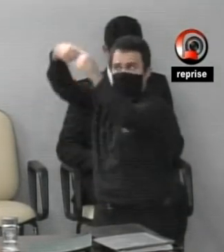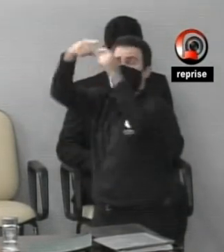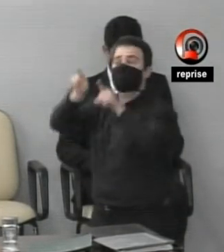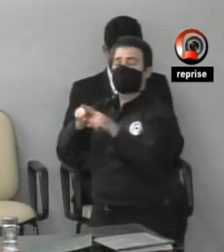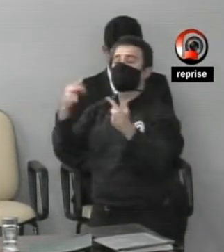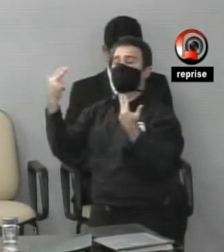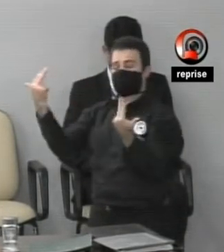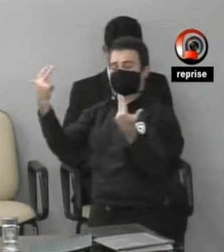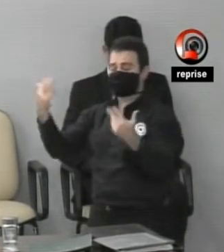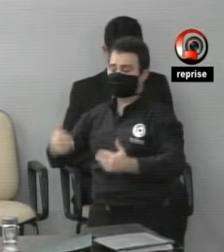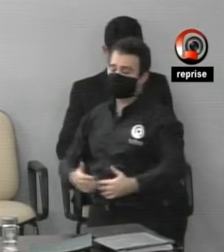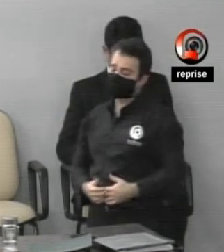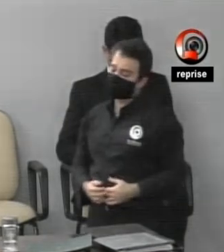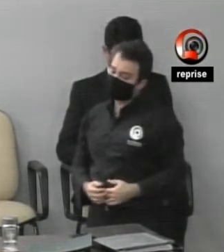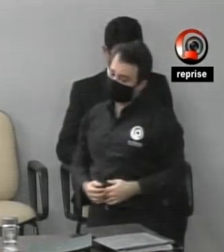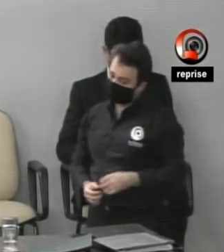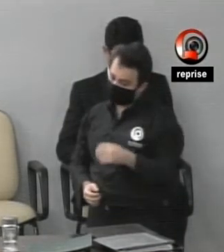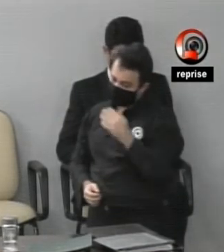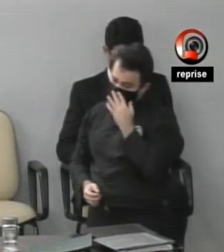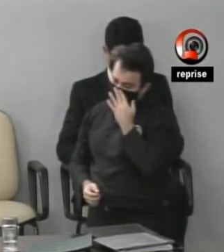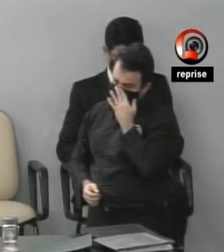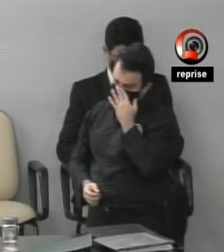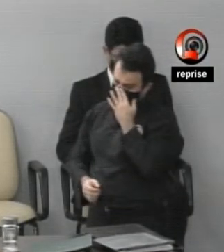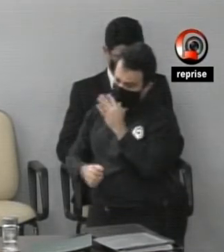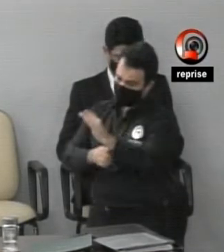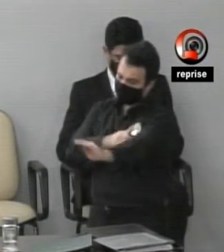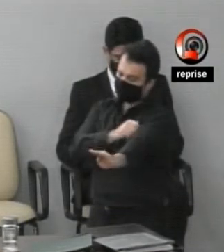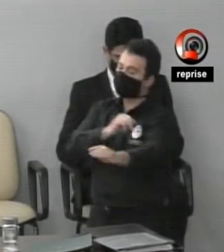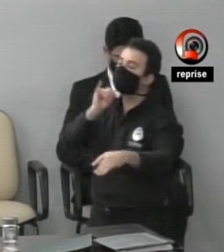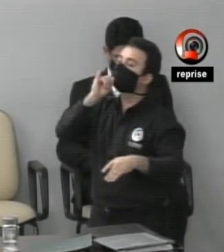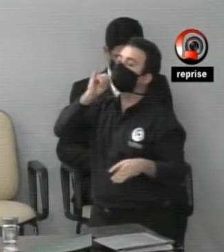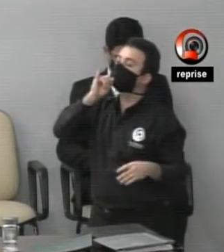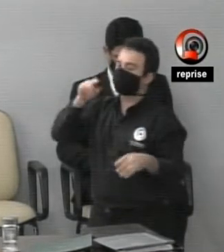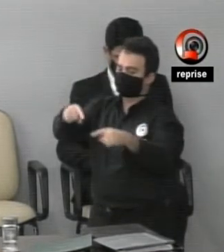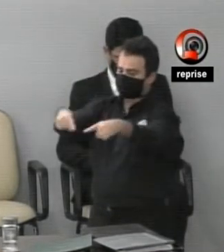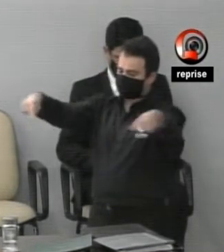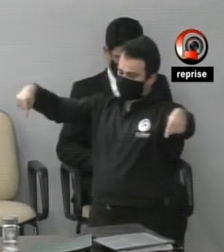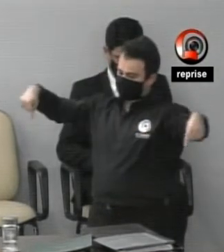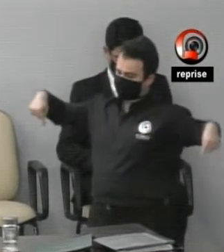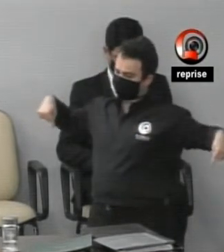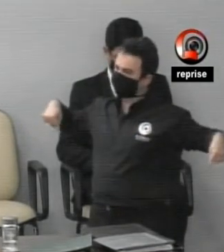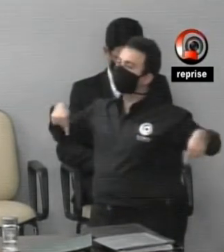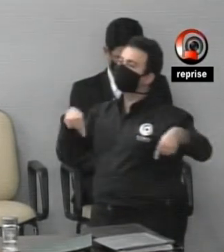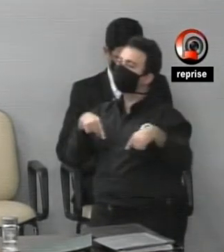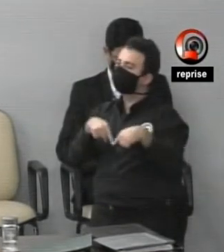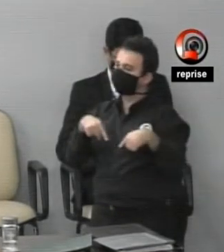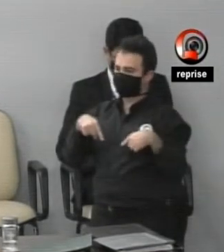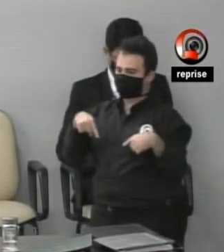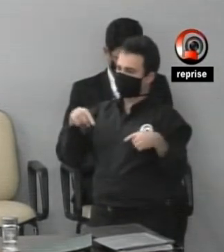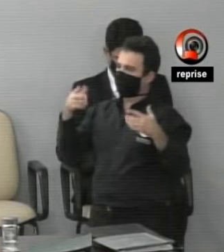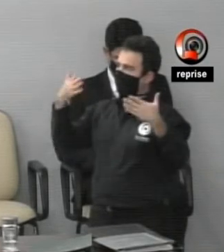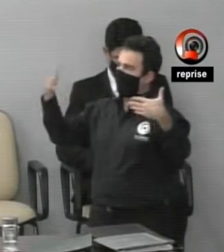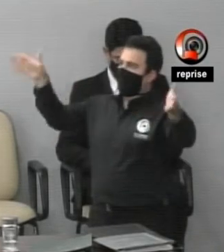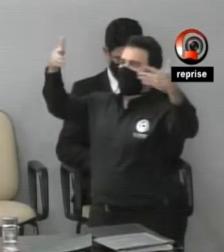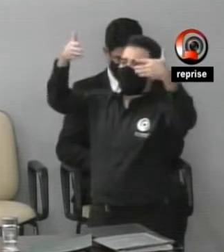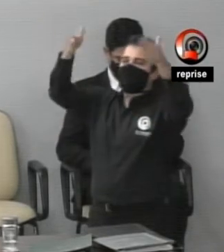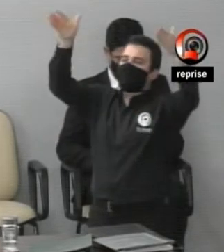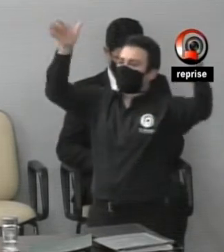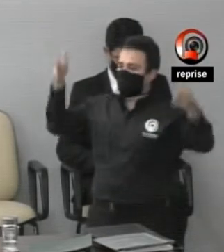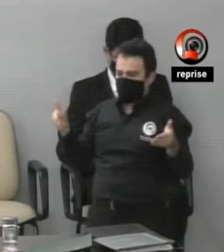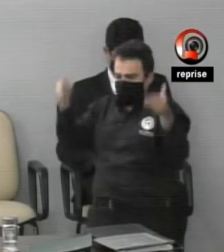A questão de usar os parques, usar os equipamentos, é muito complexo, porque nós não estamos autorizados ainda a